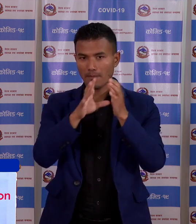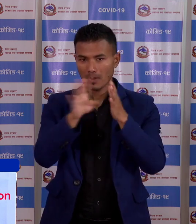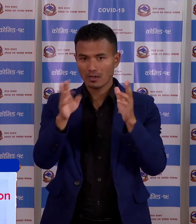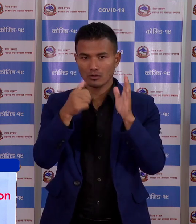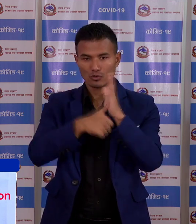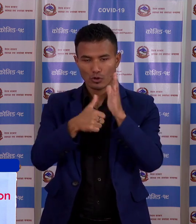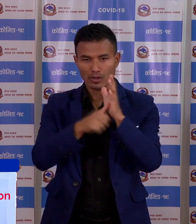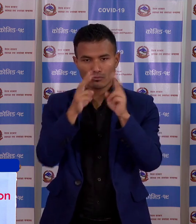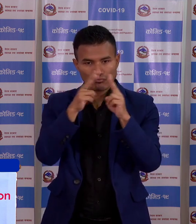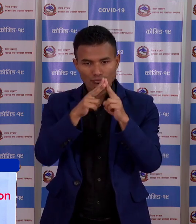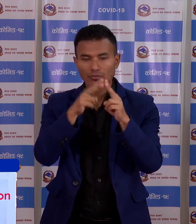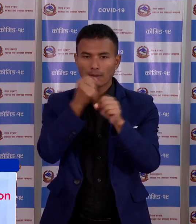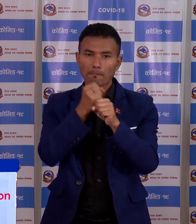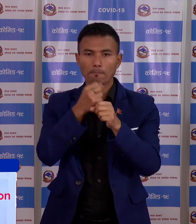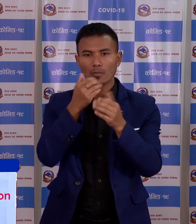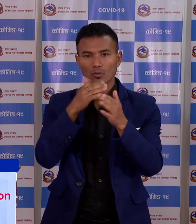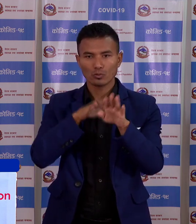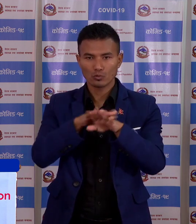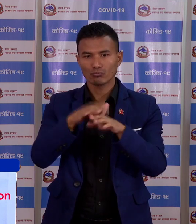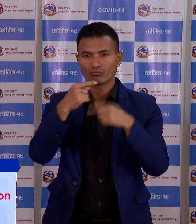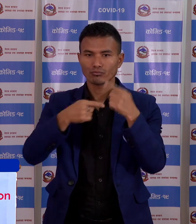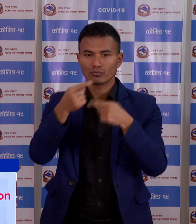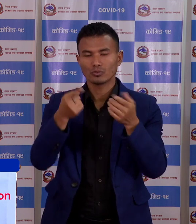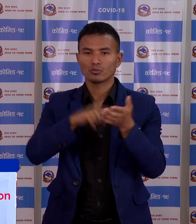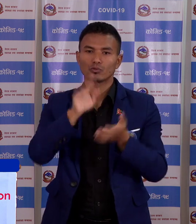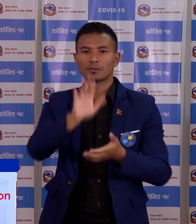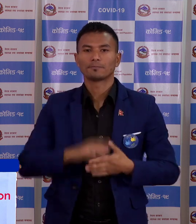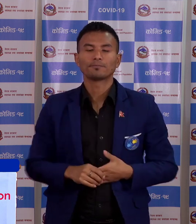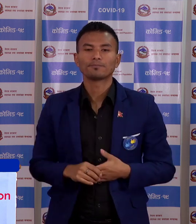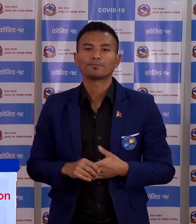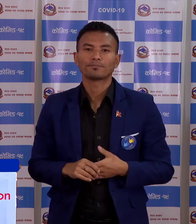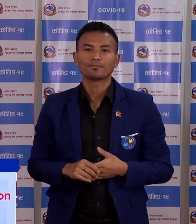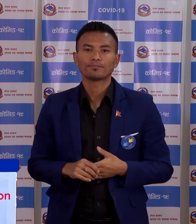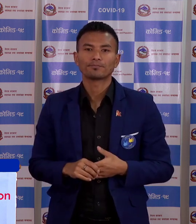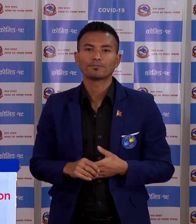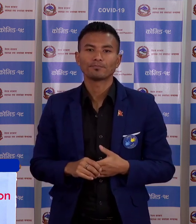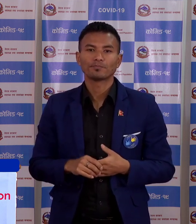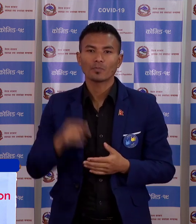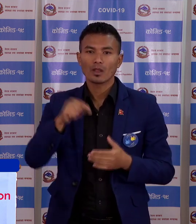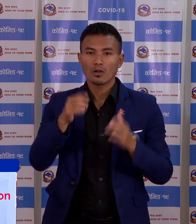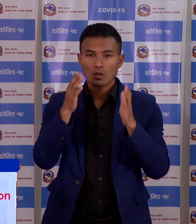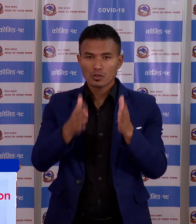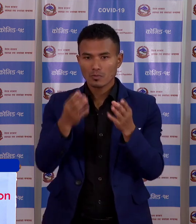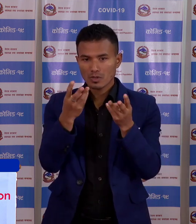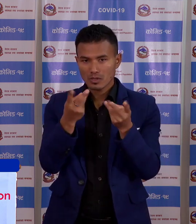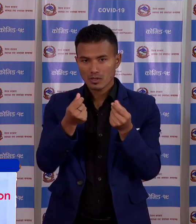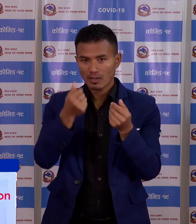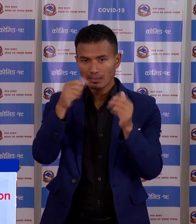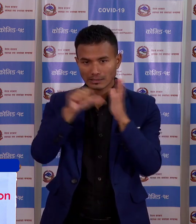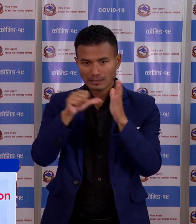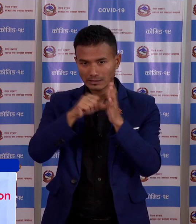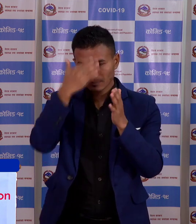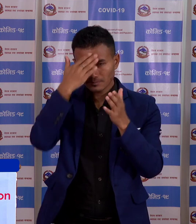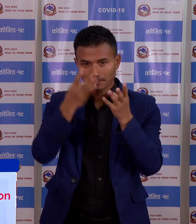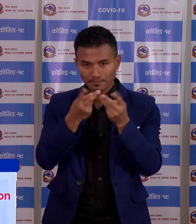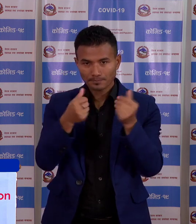मारफत कंट्रेशिंग र अन्ने कारेरो उना शुरू गरेको छो हाल सम्मा संक्रमित जिल्ला